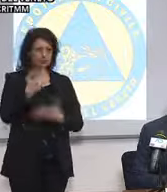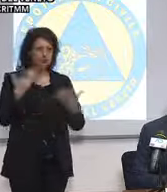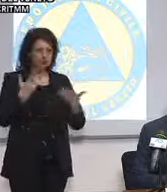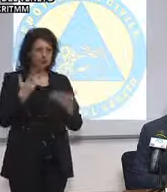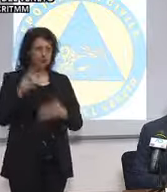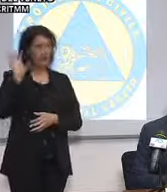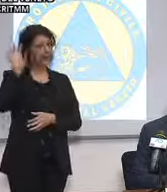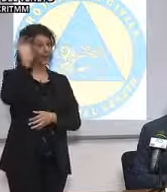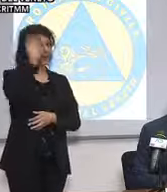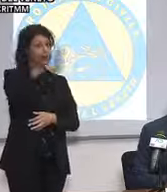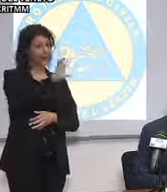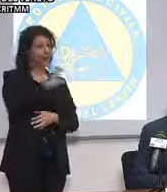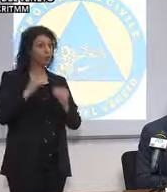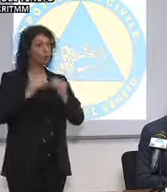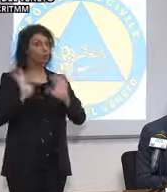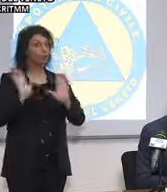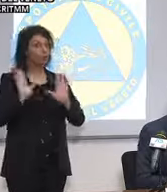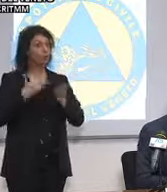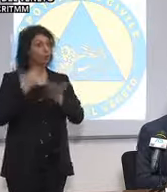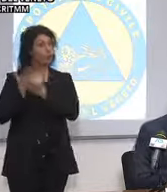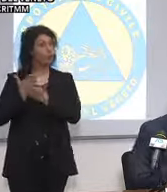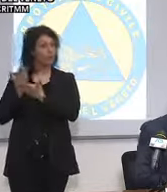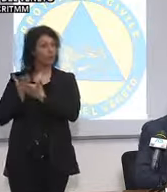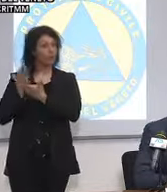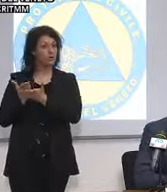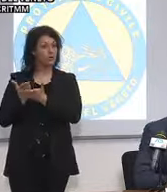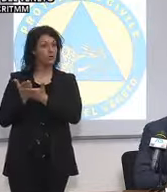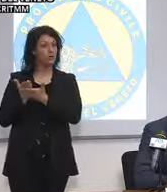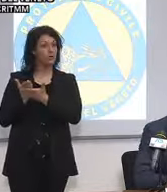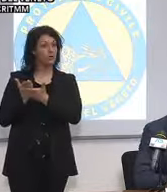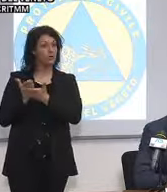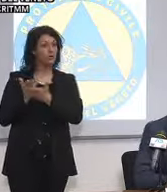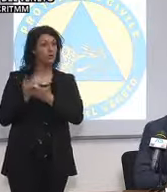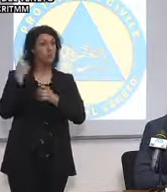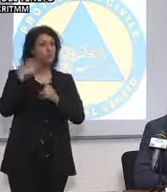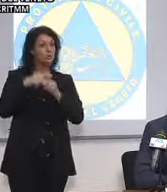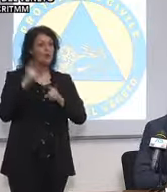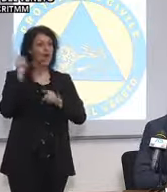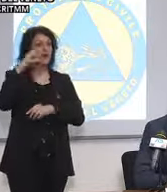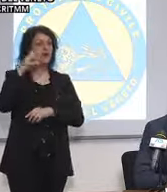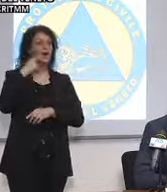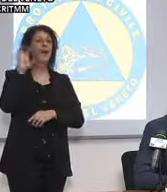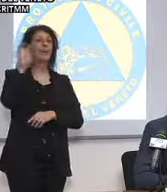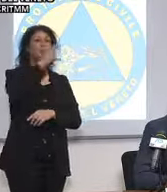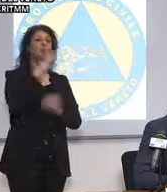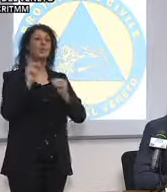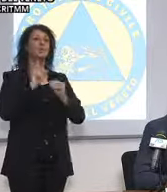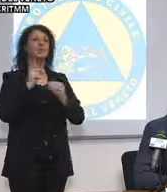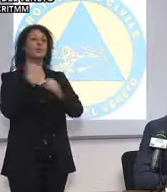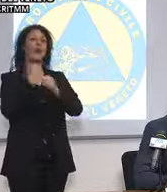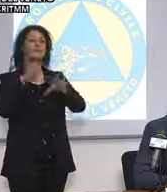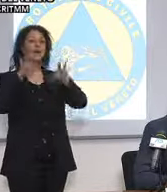adempiuto ai propri compiti sulla partita della cassa integrazione. Oppure di nomi delle regioni. Sfido chiunque